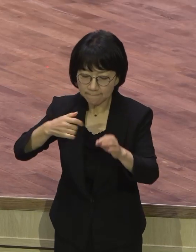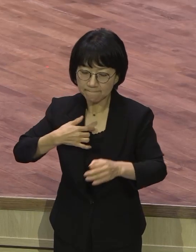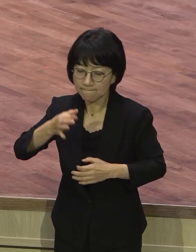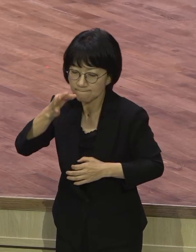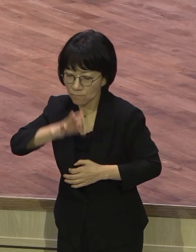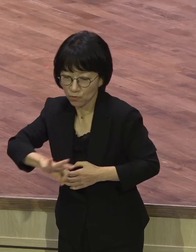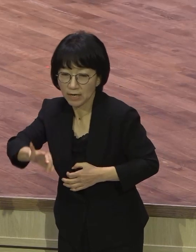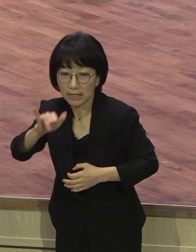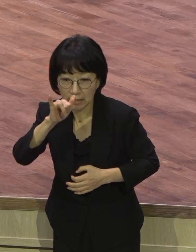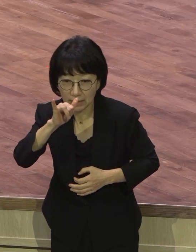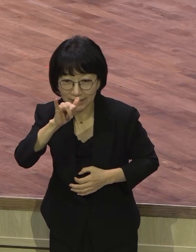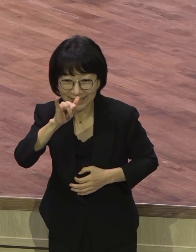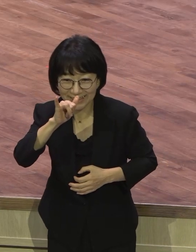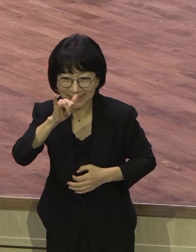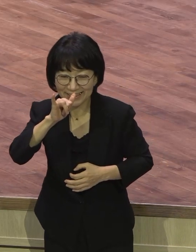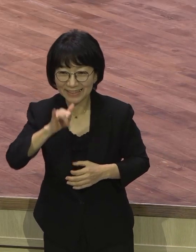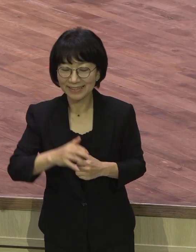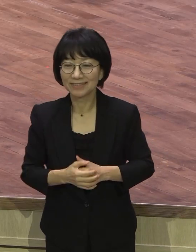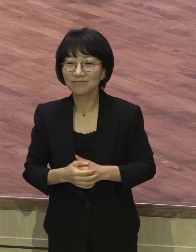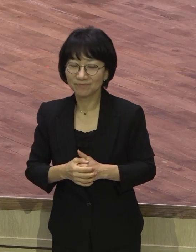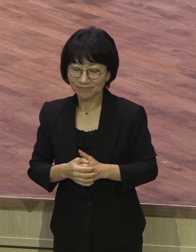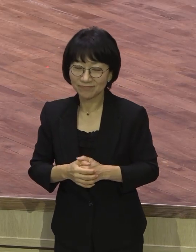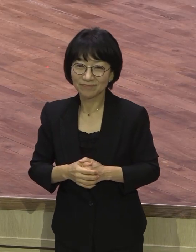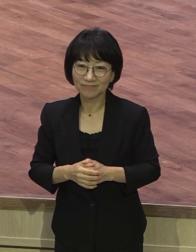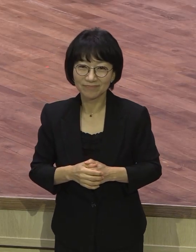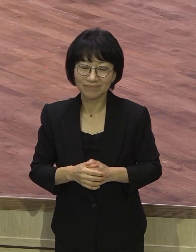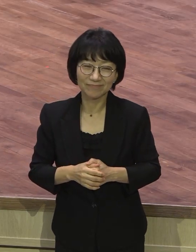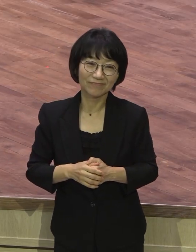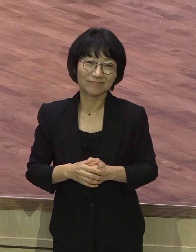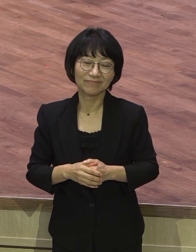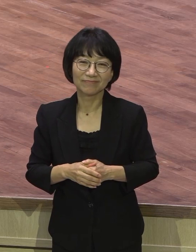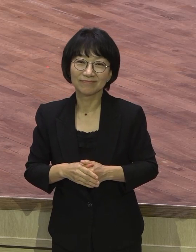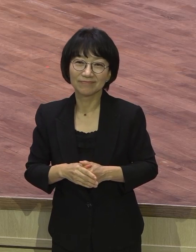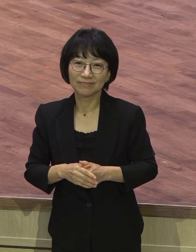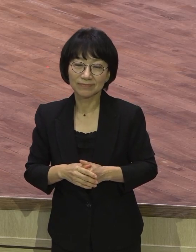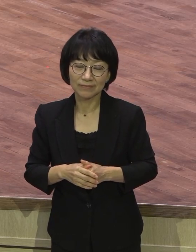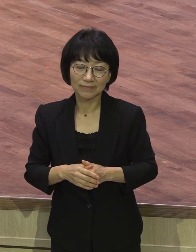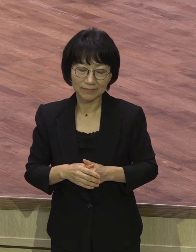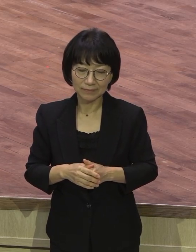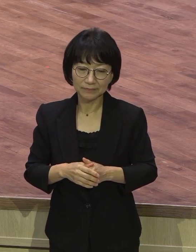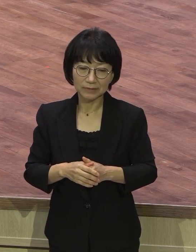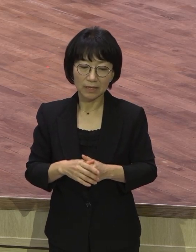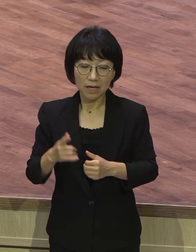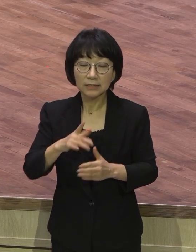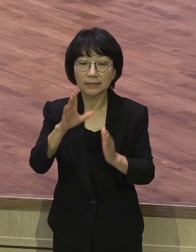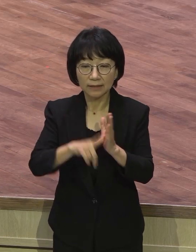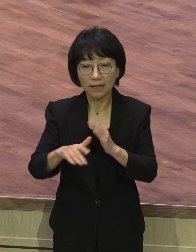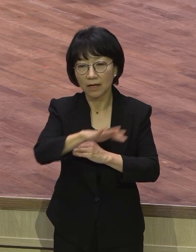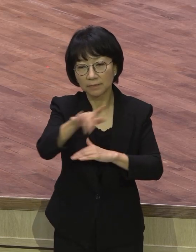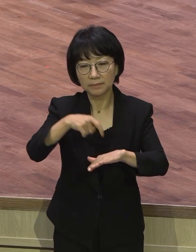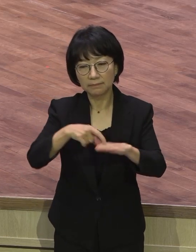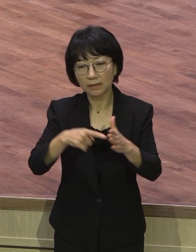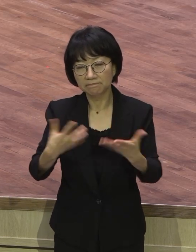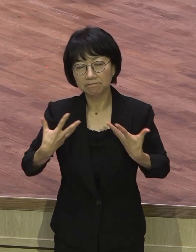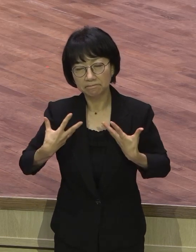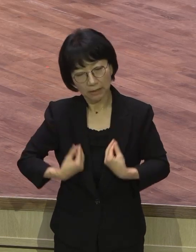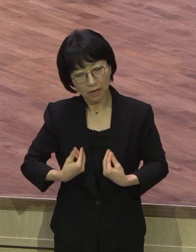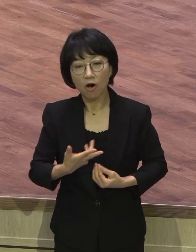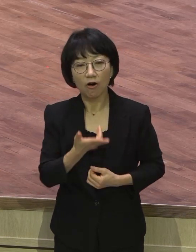바라봐야만이 여러분이 절대로 속지 않고 절대로 낙오되지 않고 망하지 않는다 그런